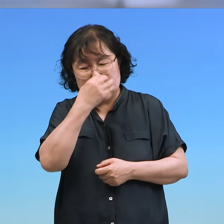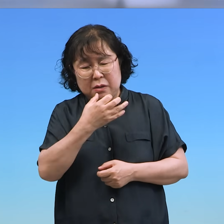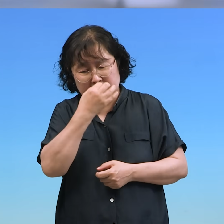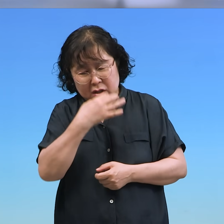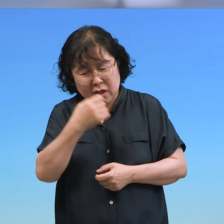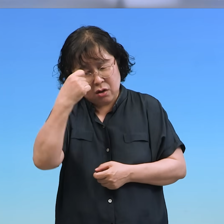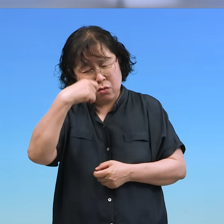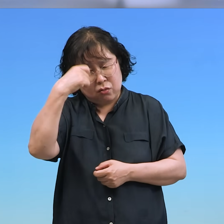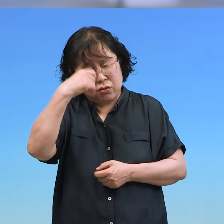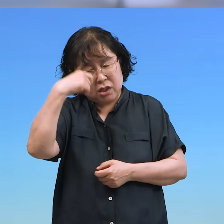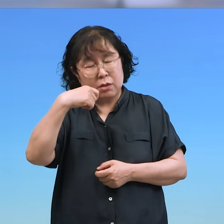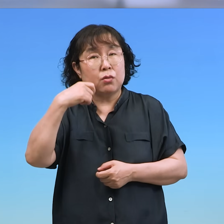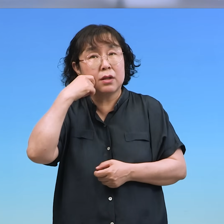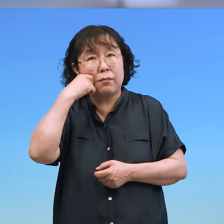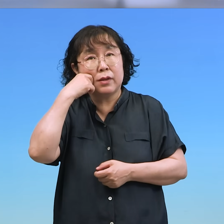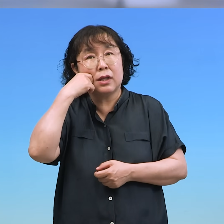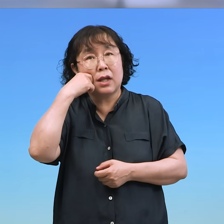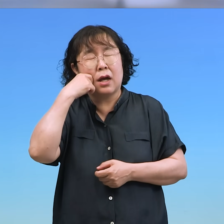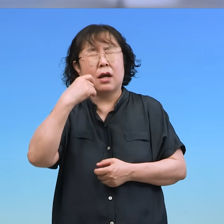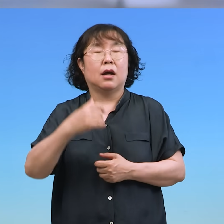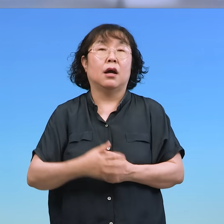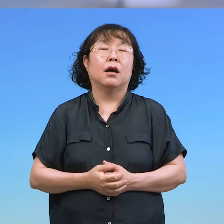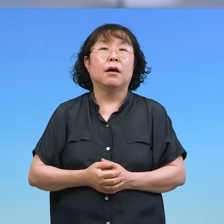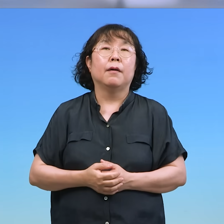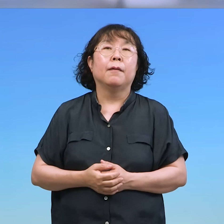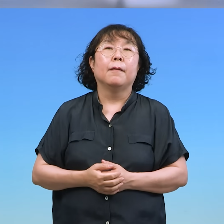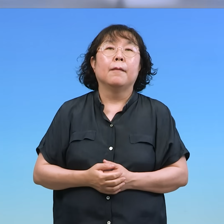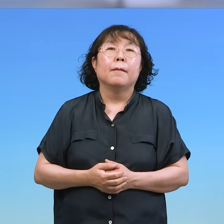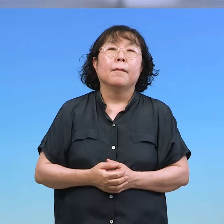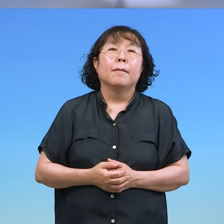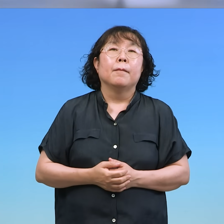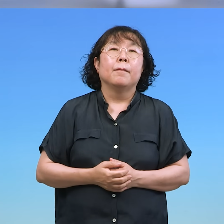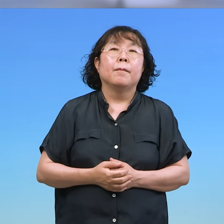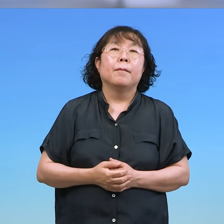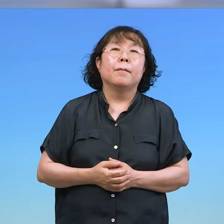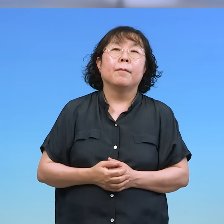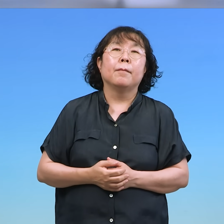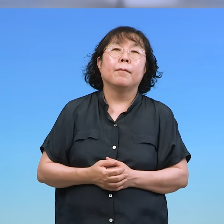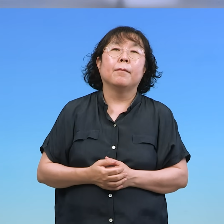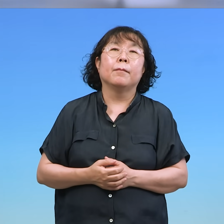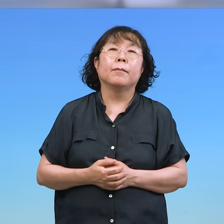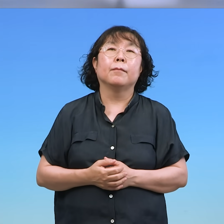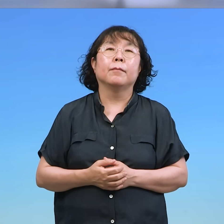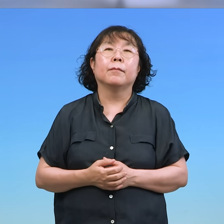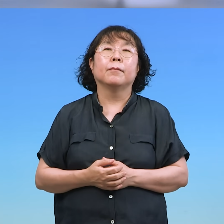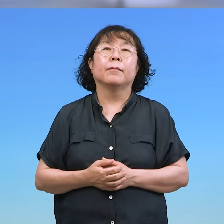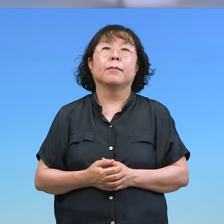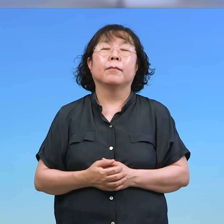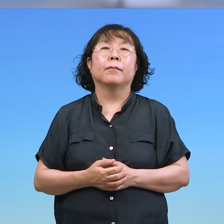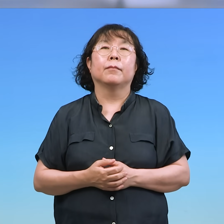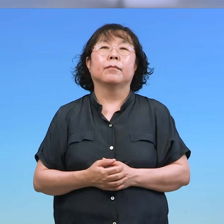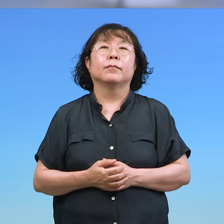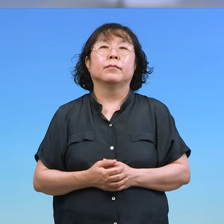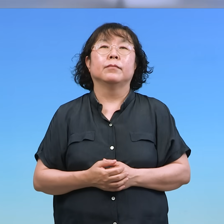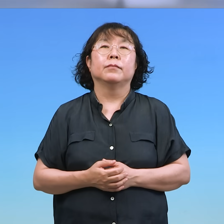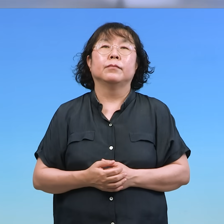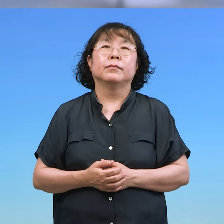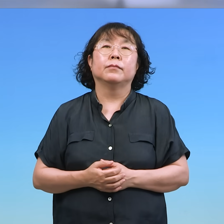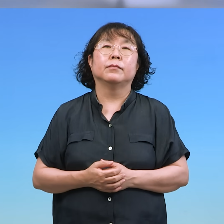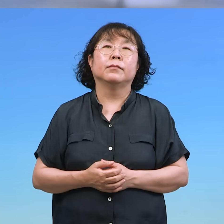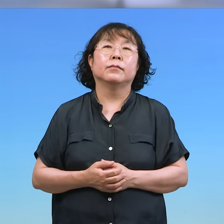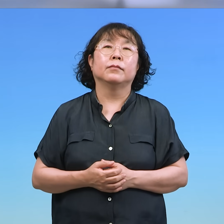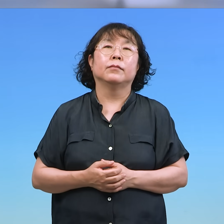내가 여러분 힘들다고 막 운 적이 한두 번 있었네. 한두 번 기억이 갑자기 났어요.